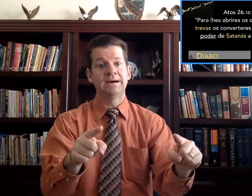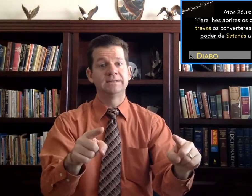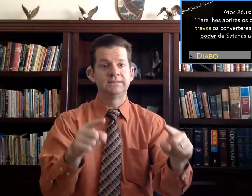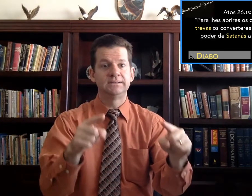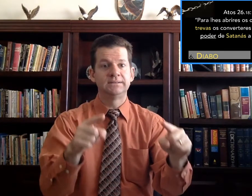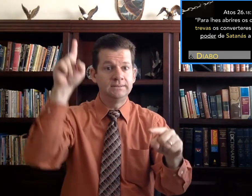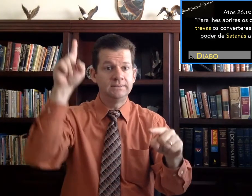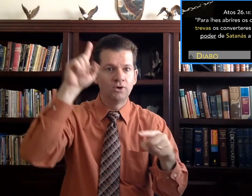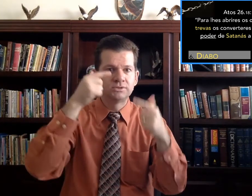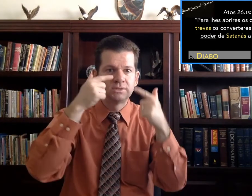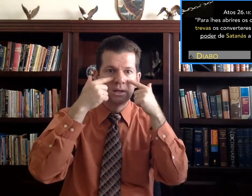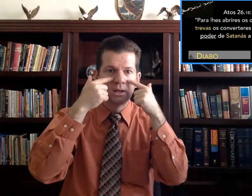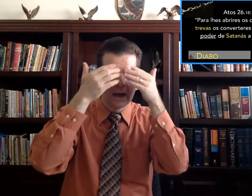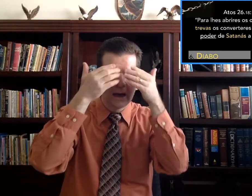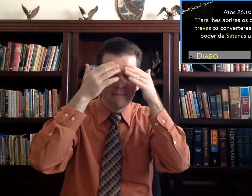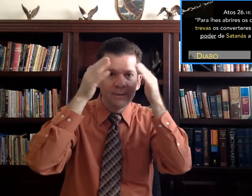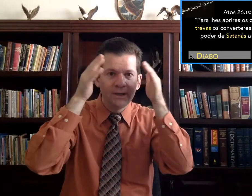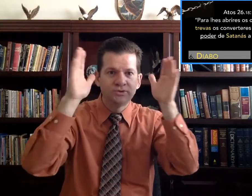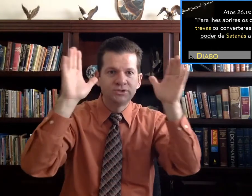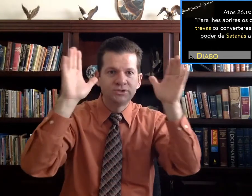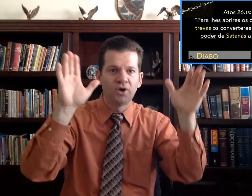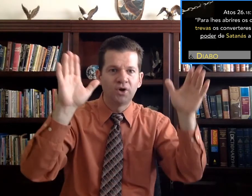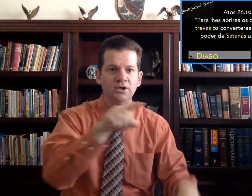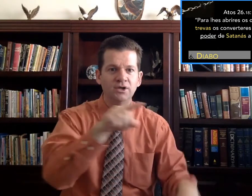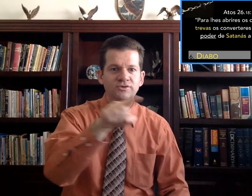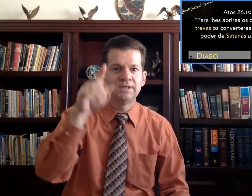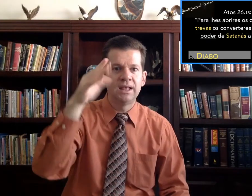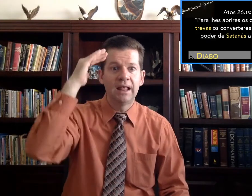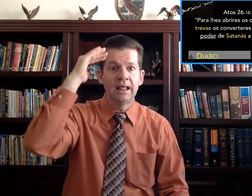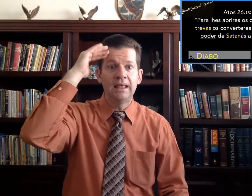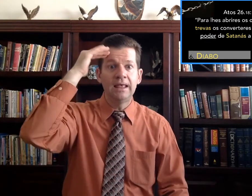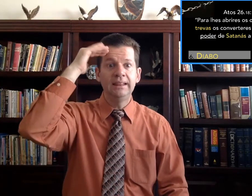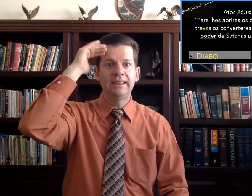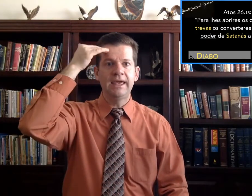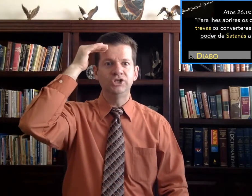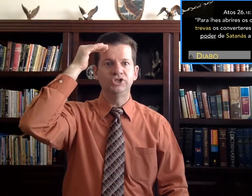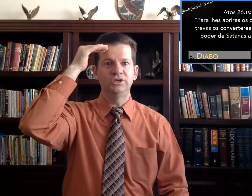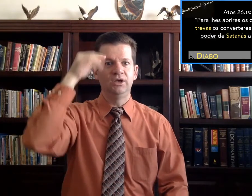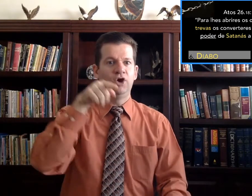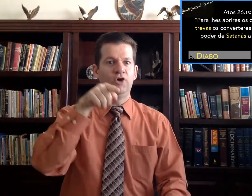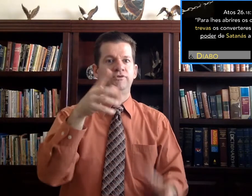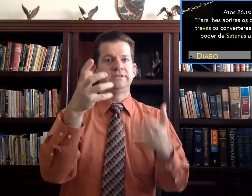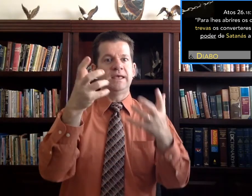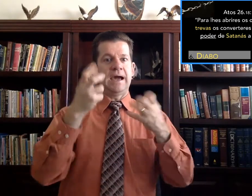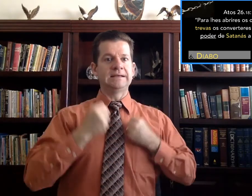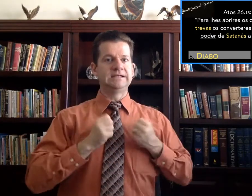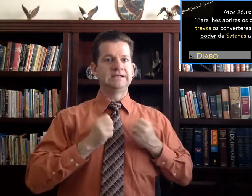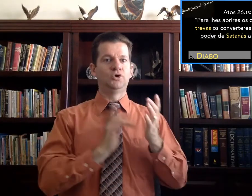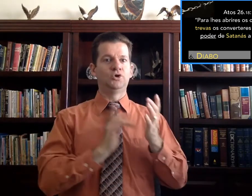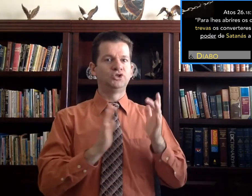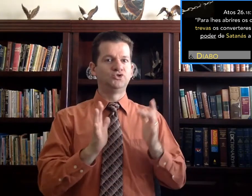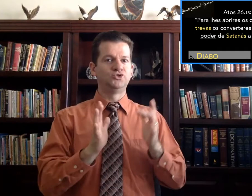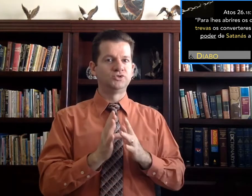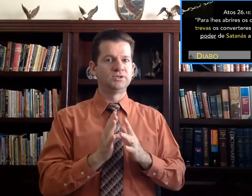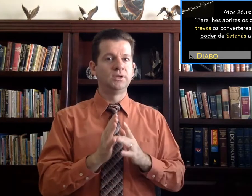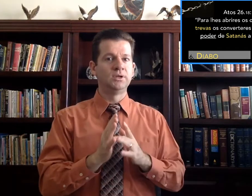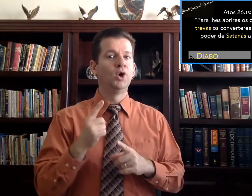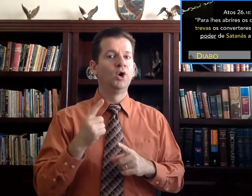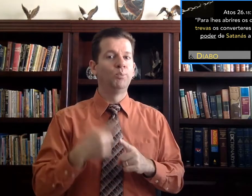Mas Deus abriu seus olhos, você entende, você aceitou Jesus. Por